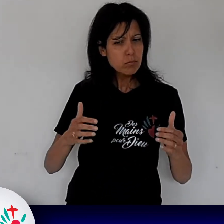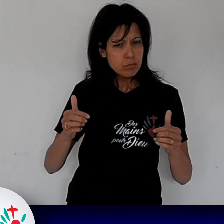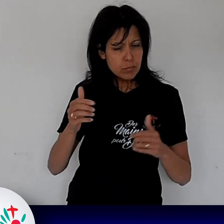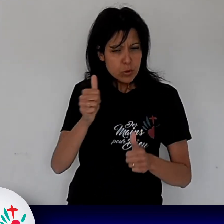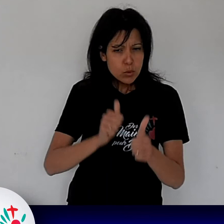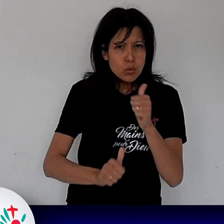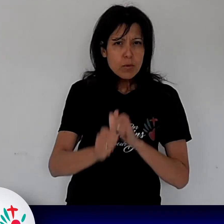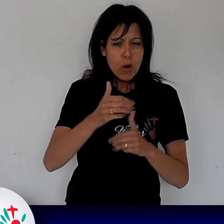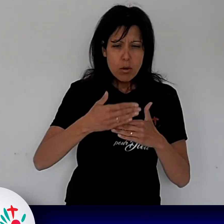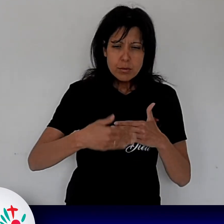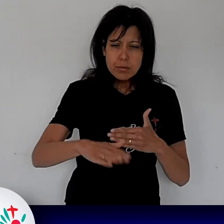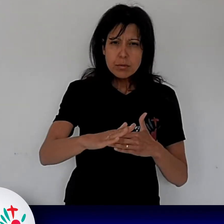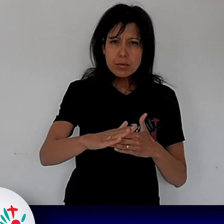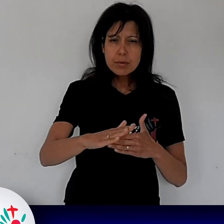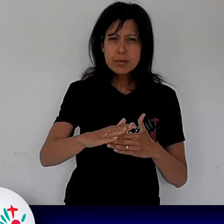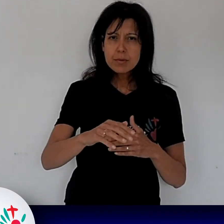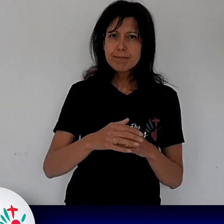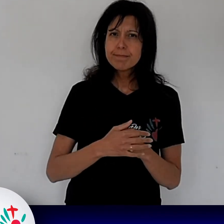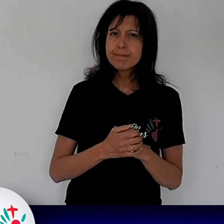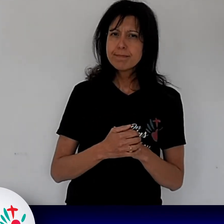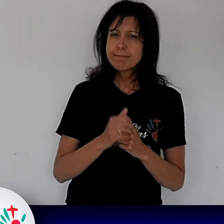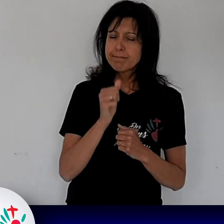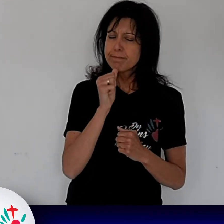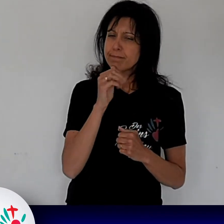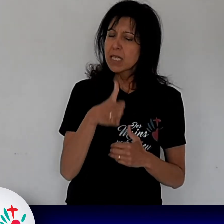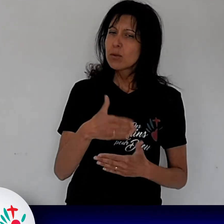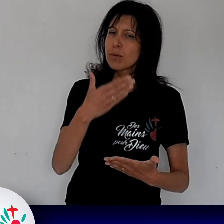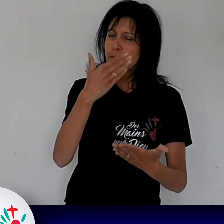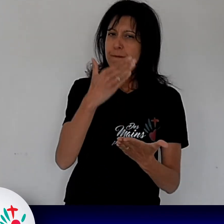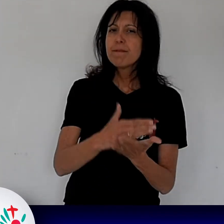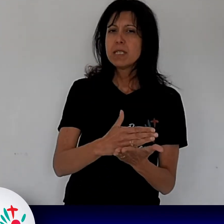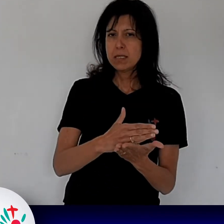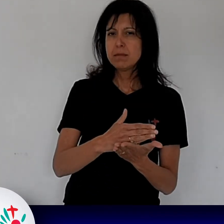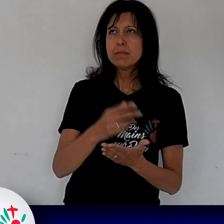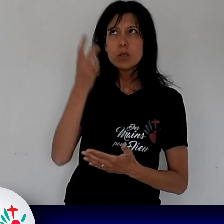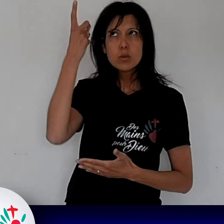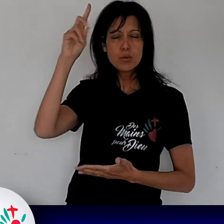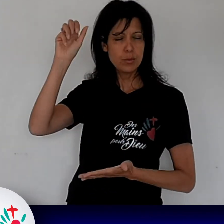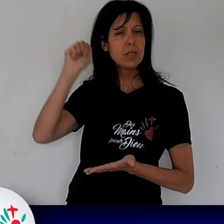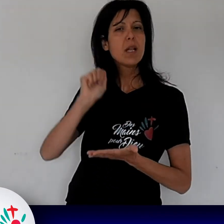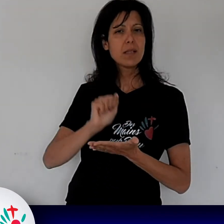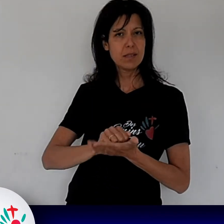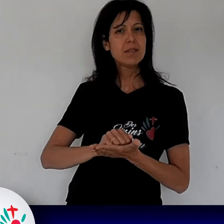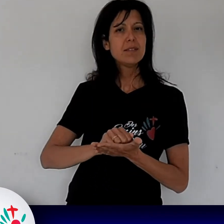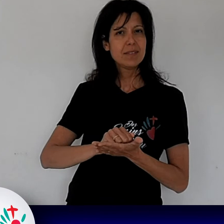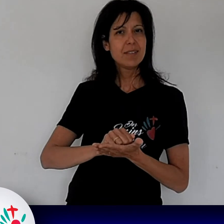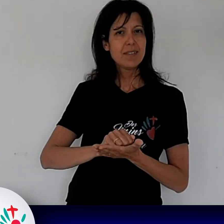et dans sa grâce, de mettre un terme à ce temps.